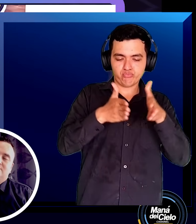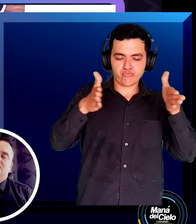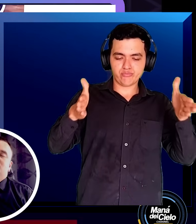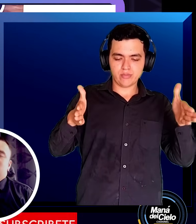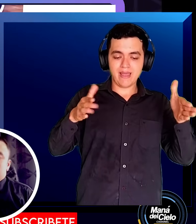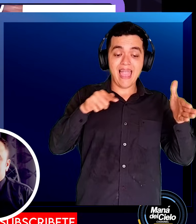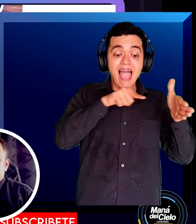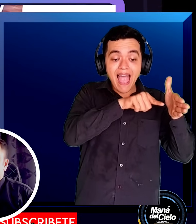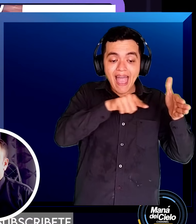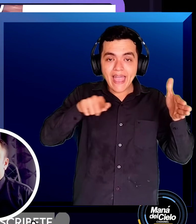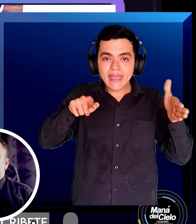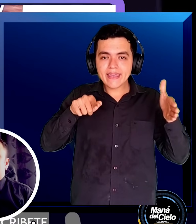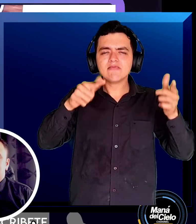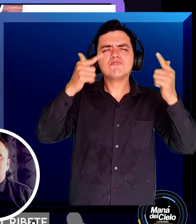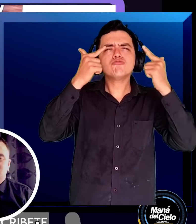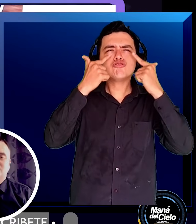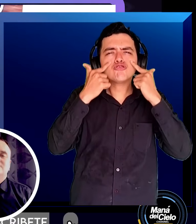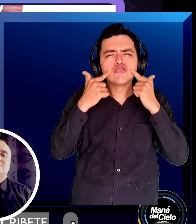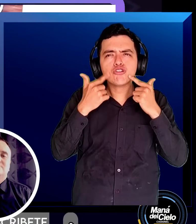paciencia.